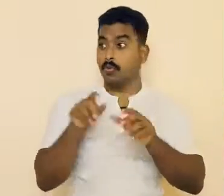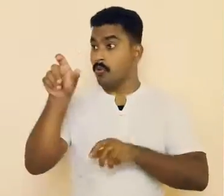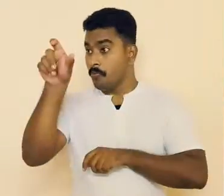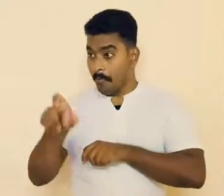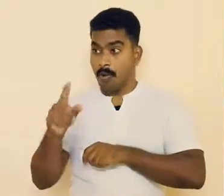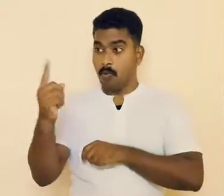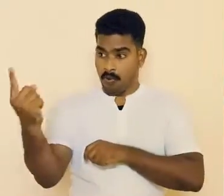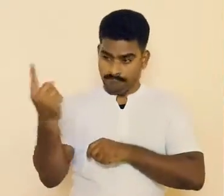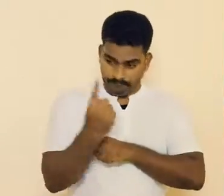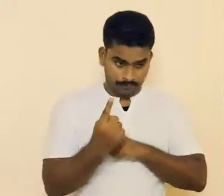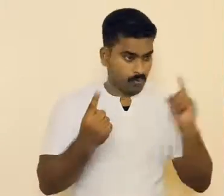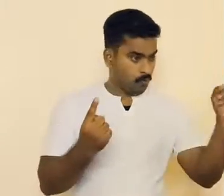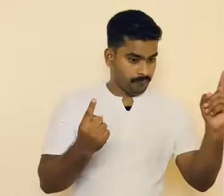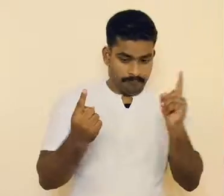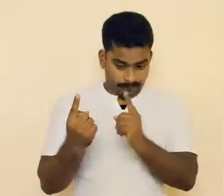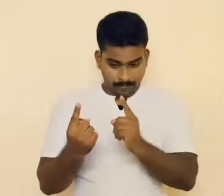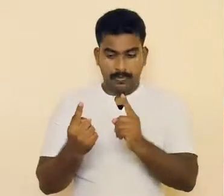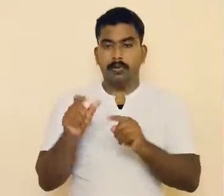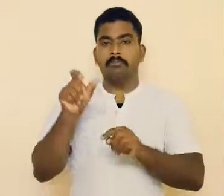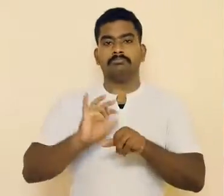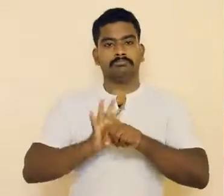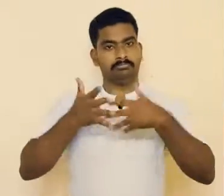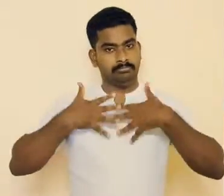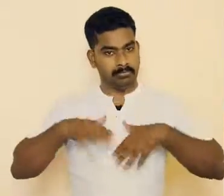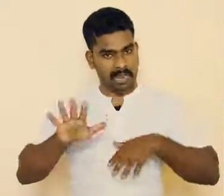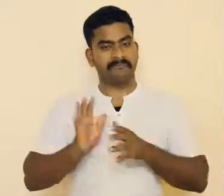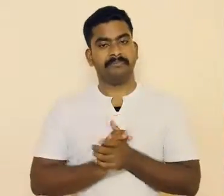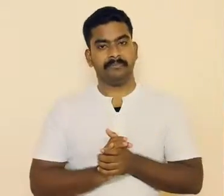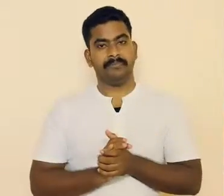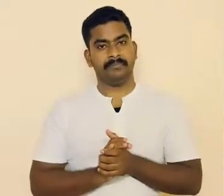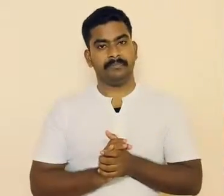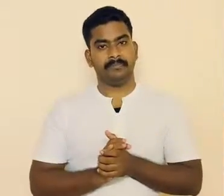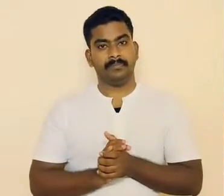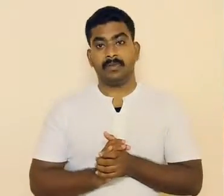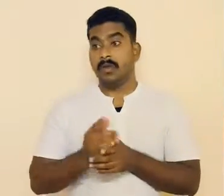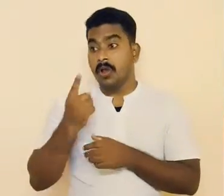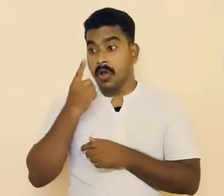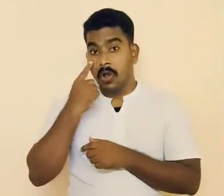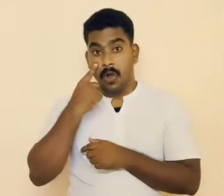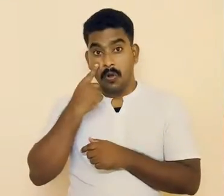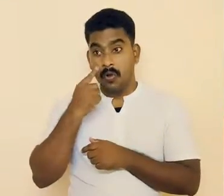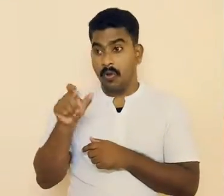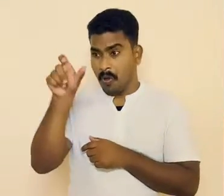ആന്ധ്രാപ്രദേശ്, തമിഴ്നാട് എന്നിവിടങ്ങളിൽ നിന്നും വന്ന ഓരോരുത്തർക്കും രോഗം സ്ഥിരീകരിച്ചു.